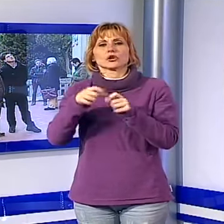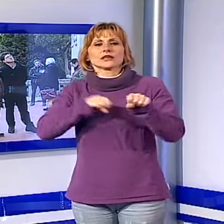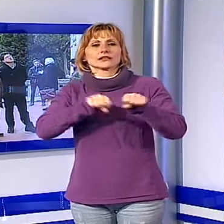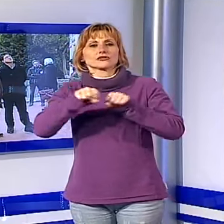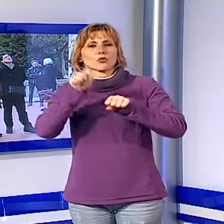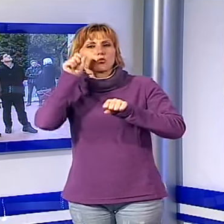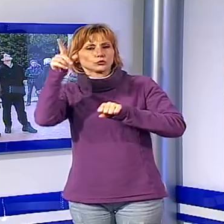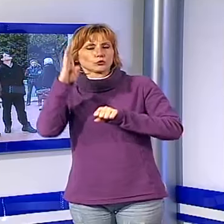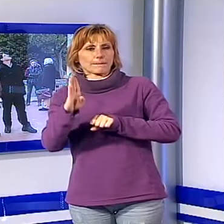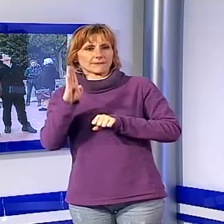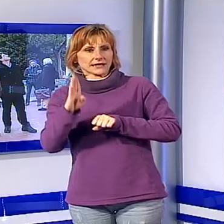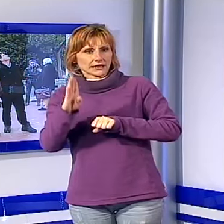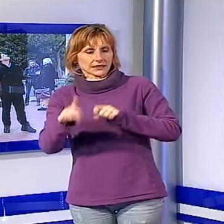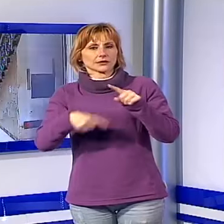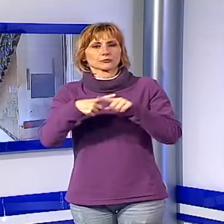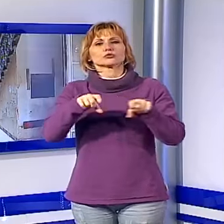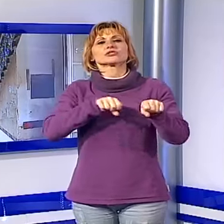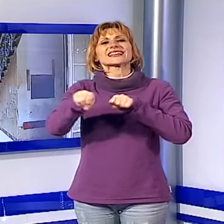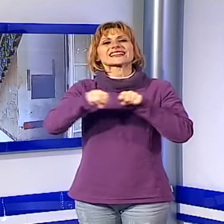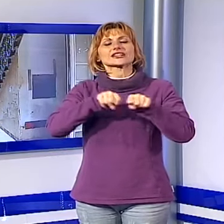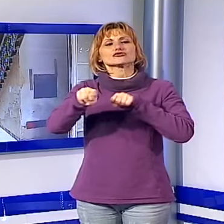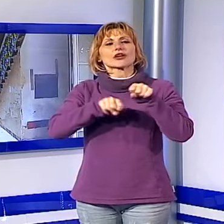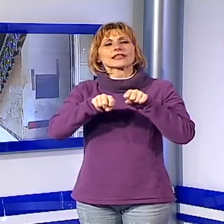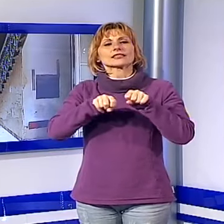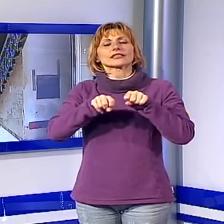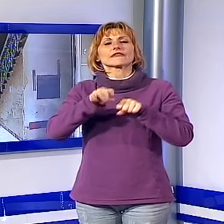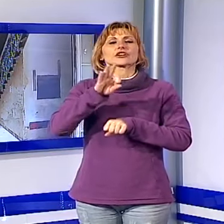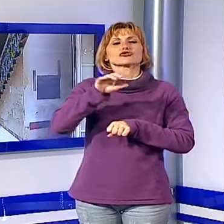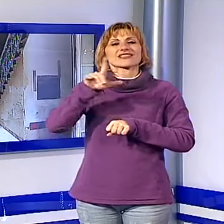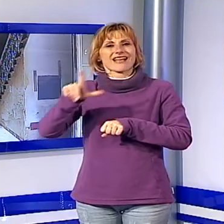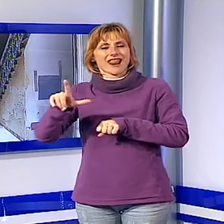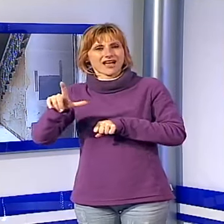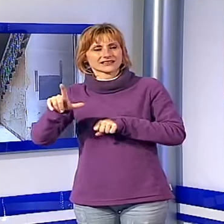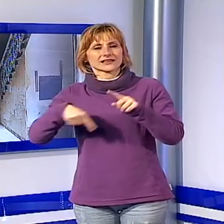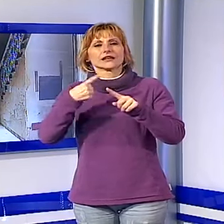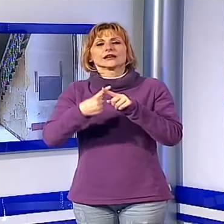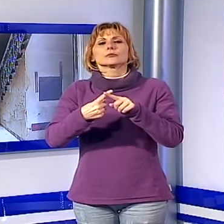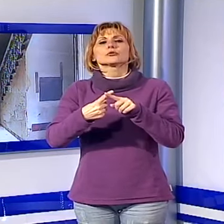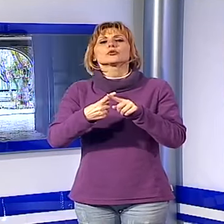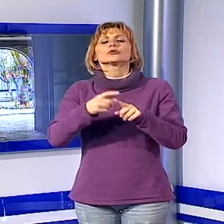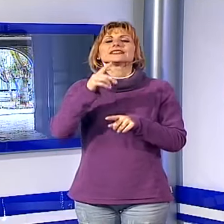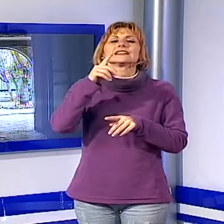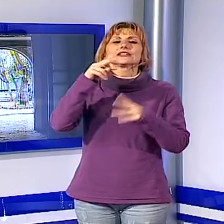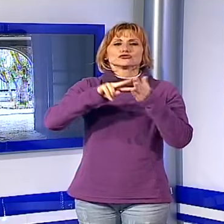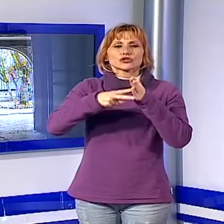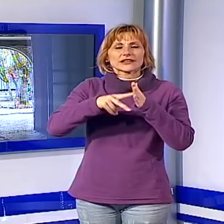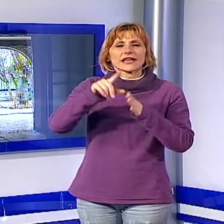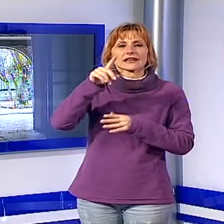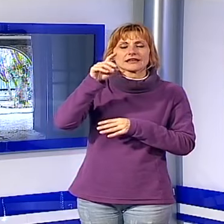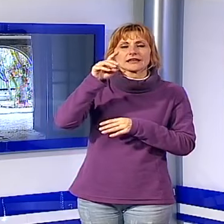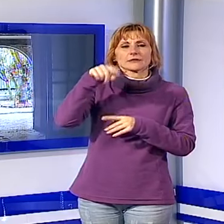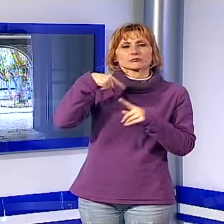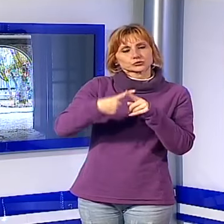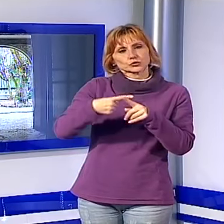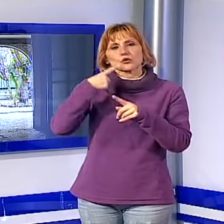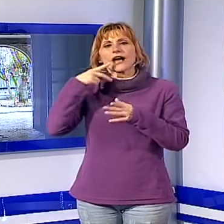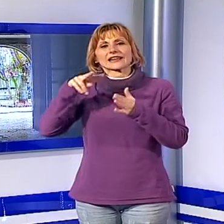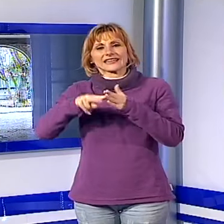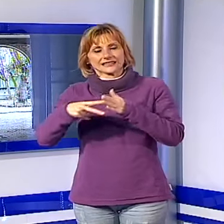Paolo Benedetti, la dirigente del servizio urbanistica Francesca Lazzari, l'ingegnere Gabriele Cerri e l'architetto Marta Giannini.